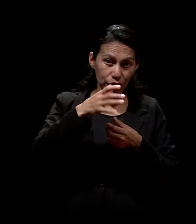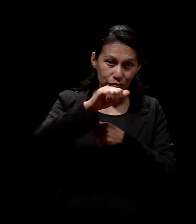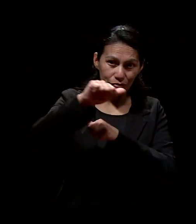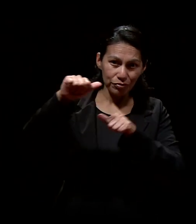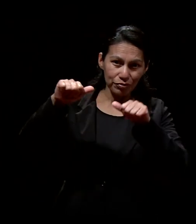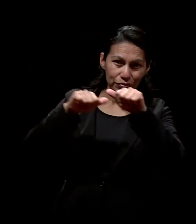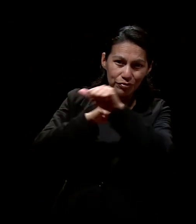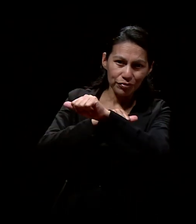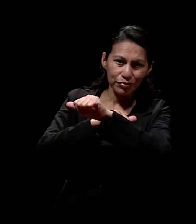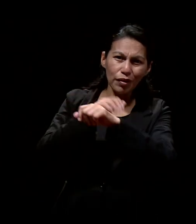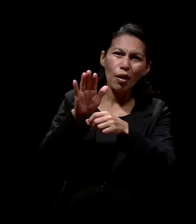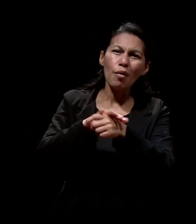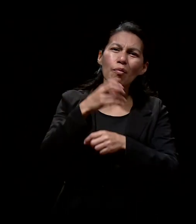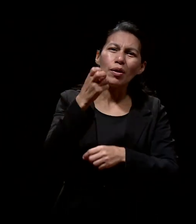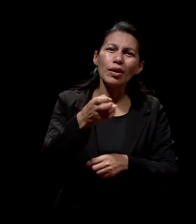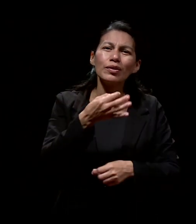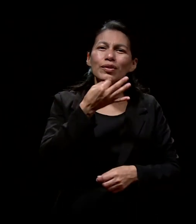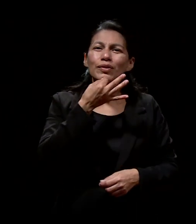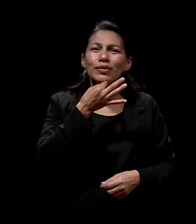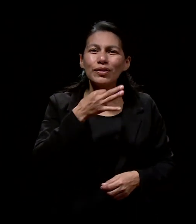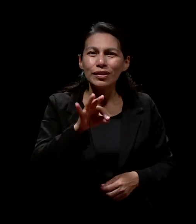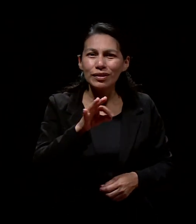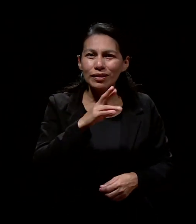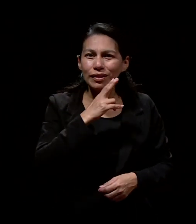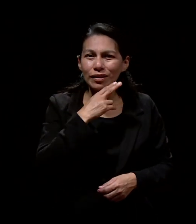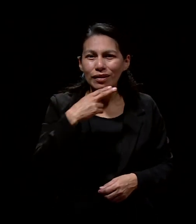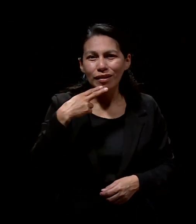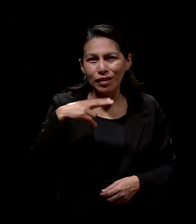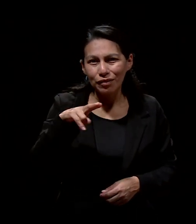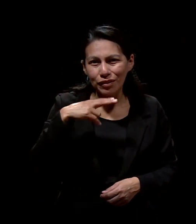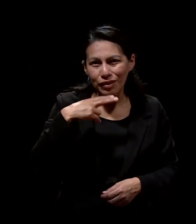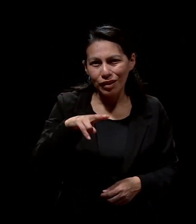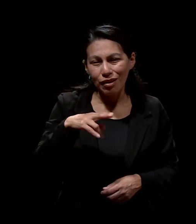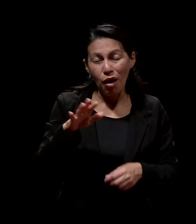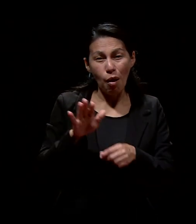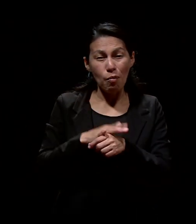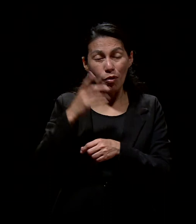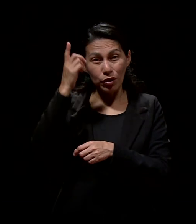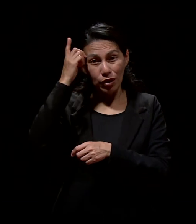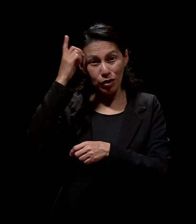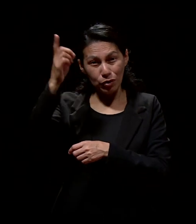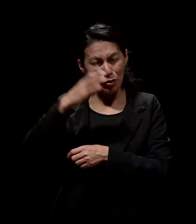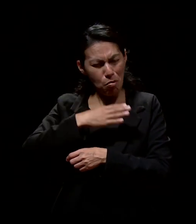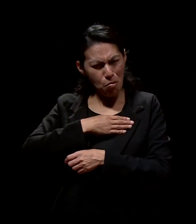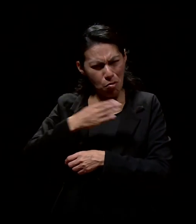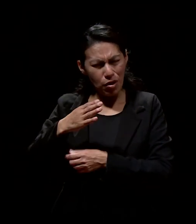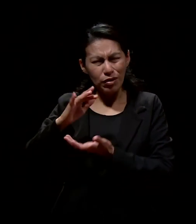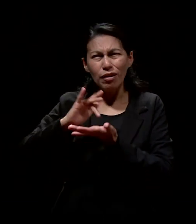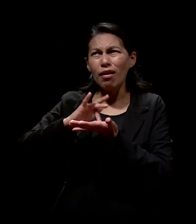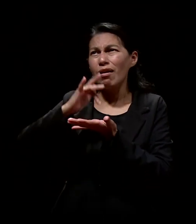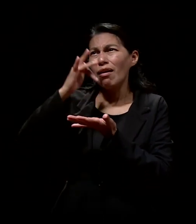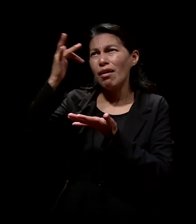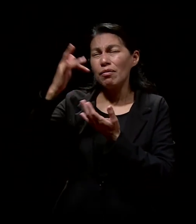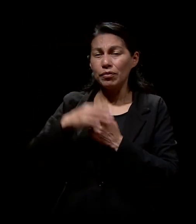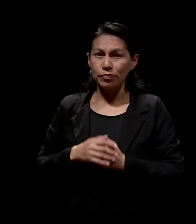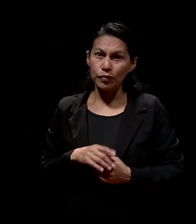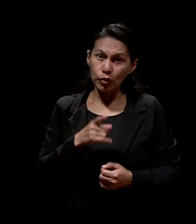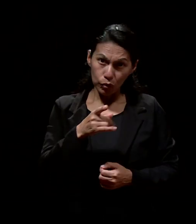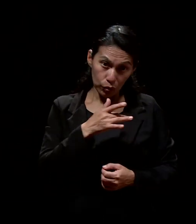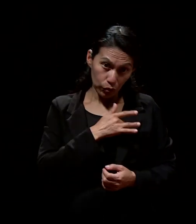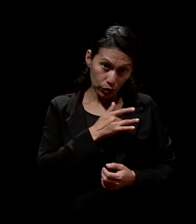Navidad en agradecimiento por lo bueno que es Dios. También entrega tu corazón a